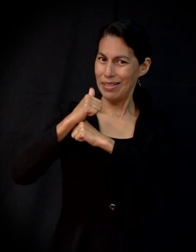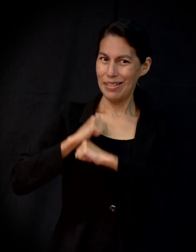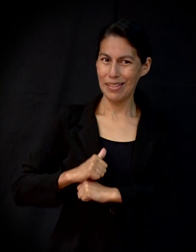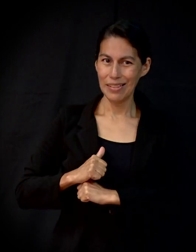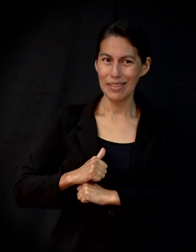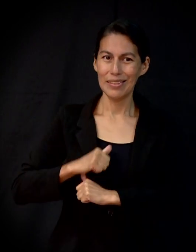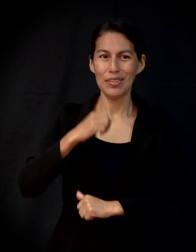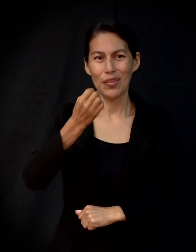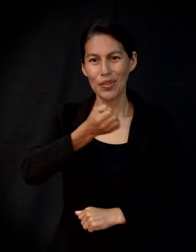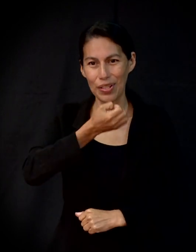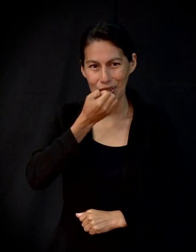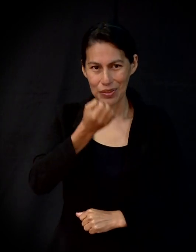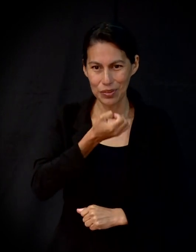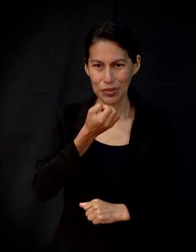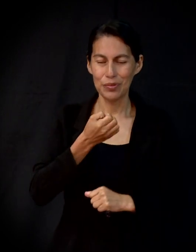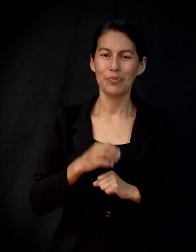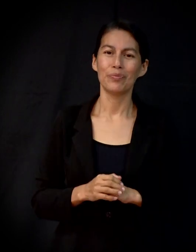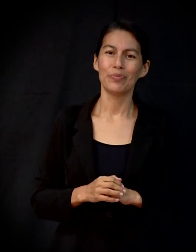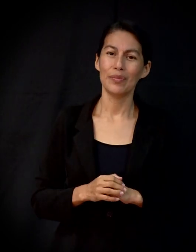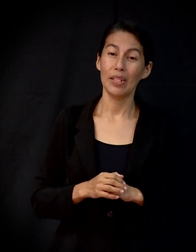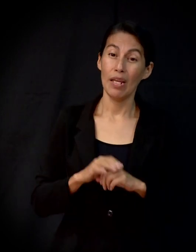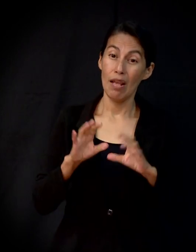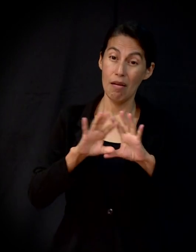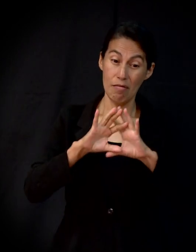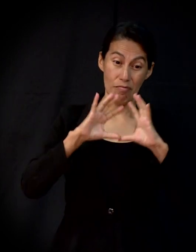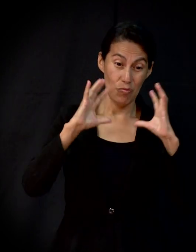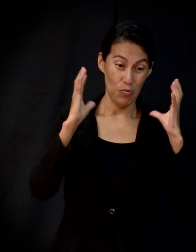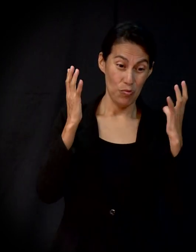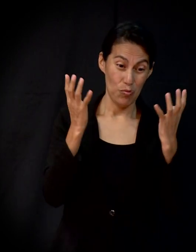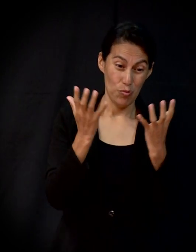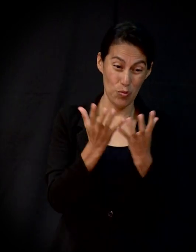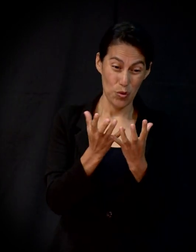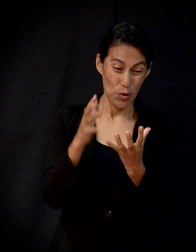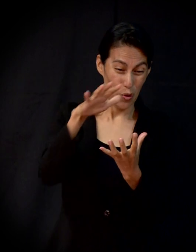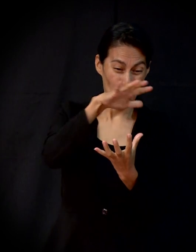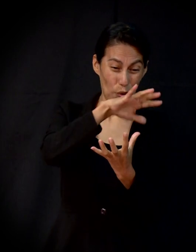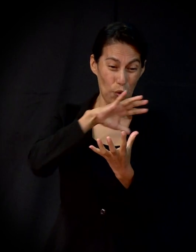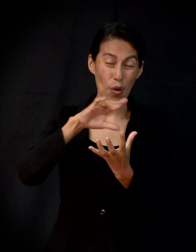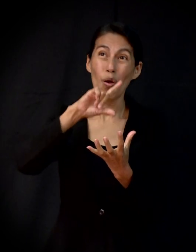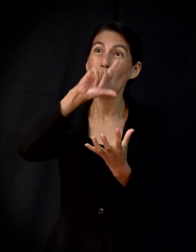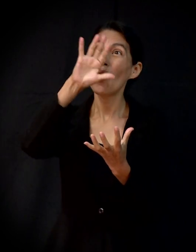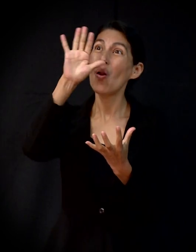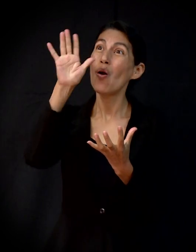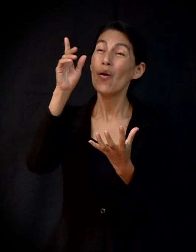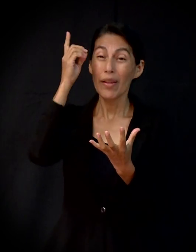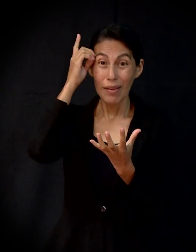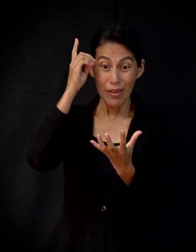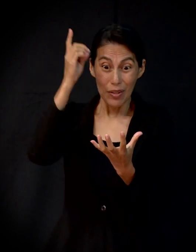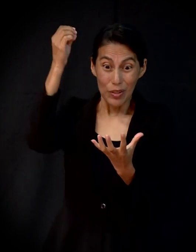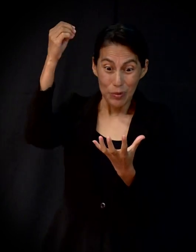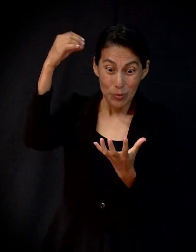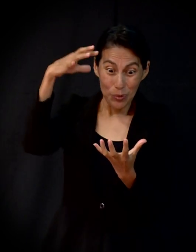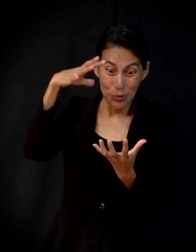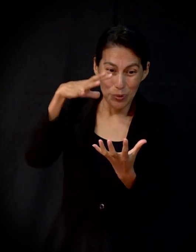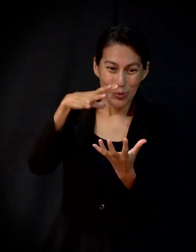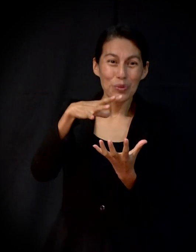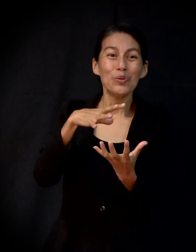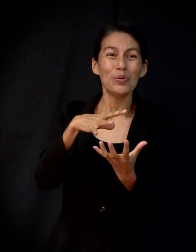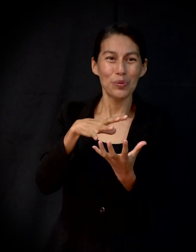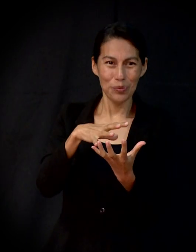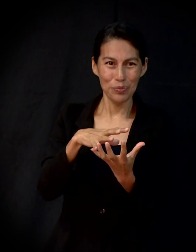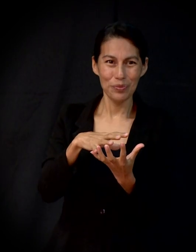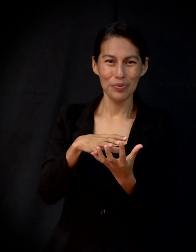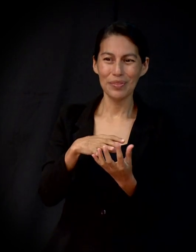de los grupos de oración, para que el mundo sea iluminado con la gloria de Dios. Así es,